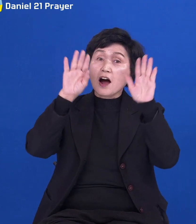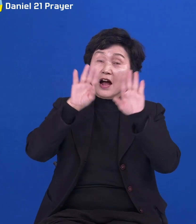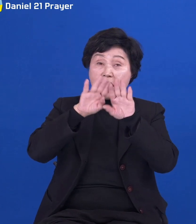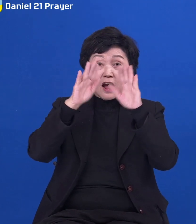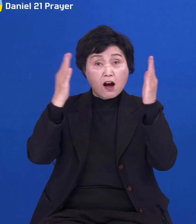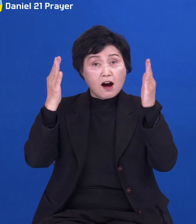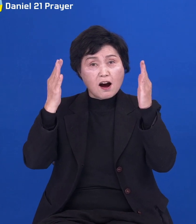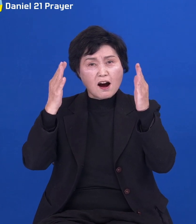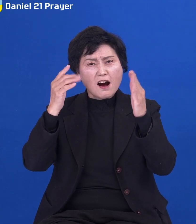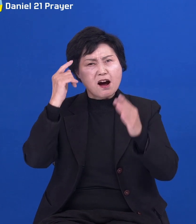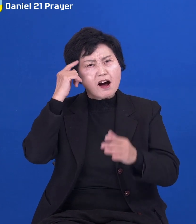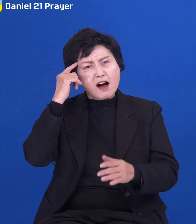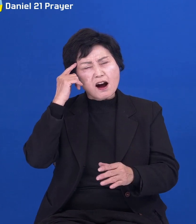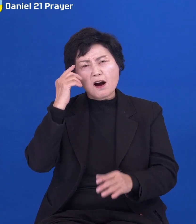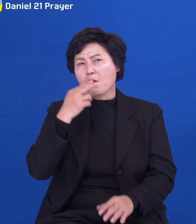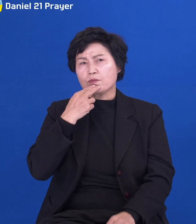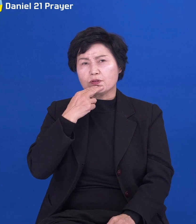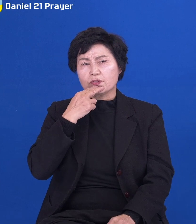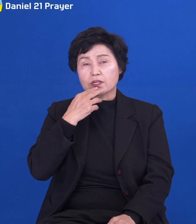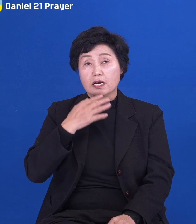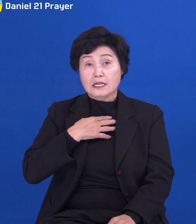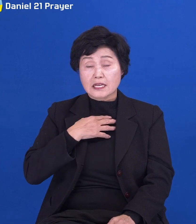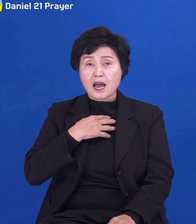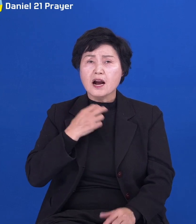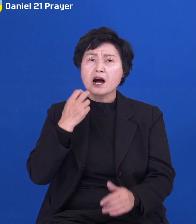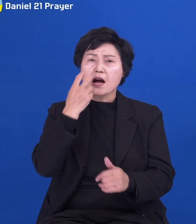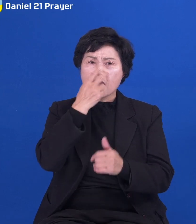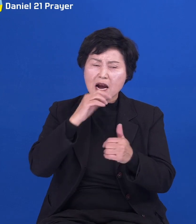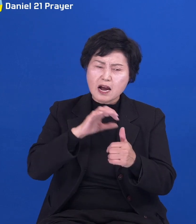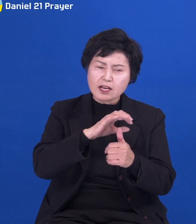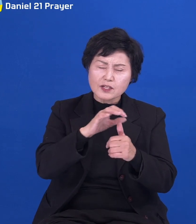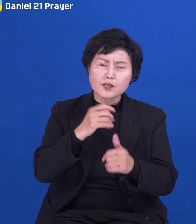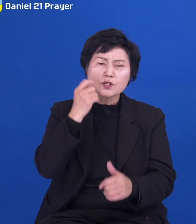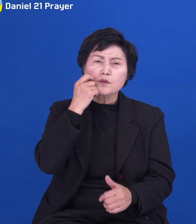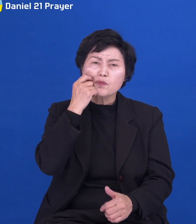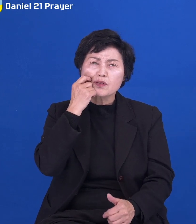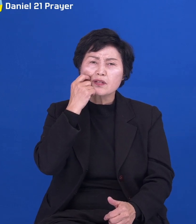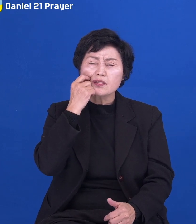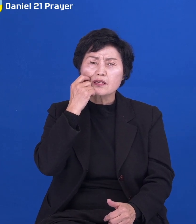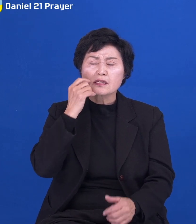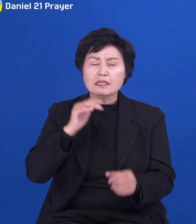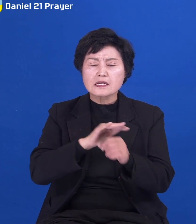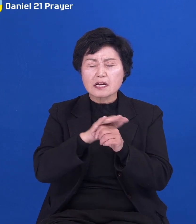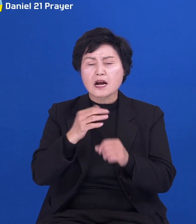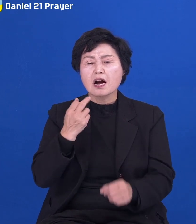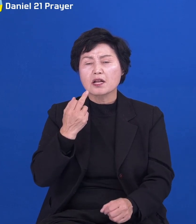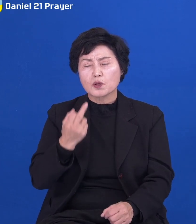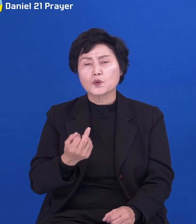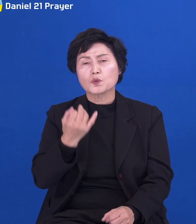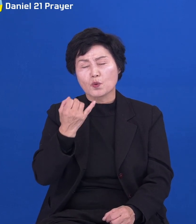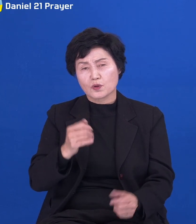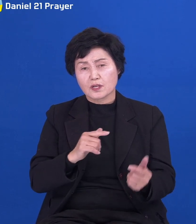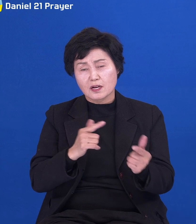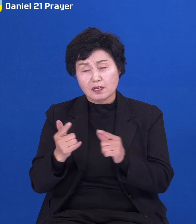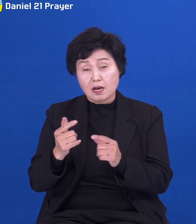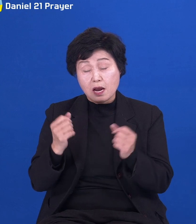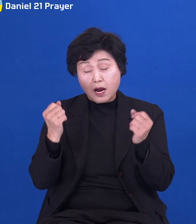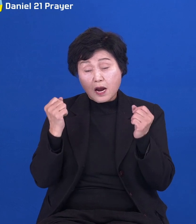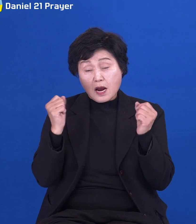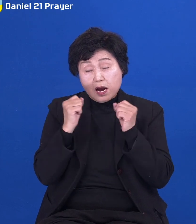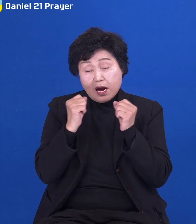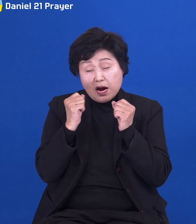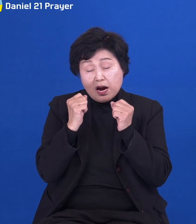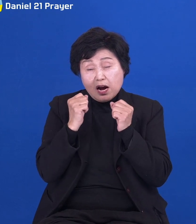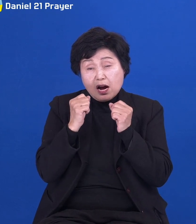않았어요. 내가 지켜주지 못했던 사랑하는 나의 동생과 추운 겨울날 신발이